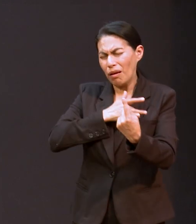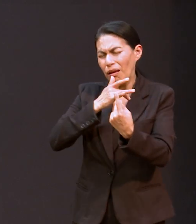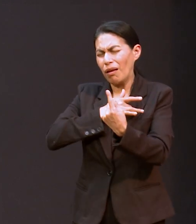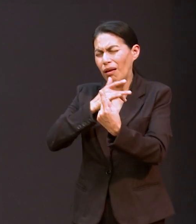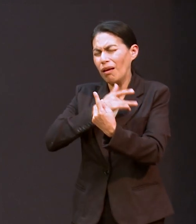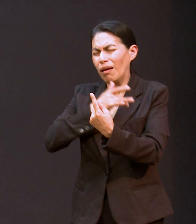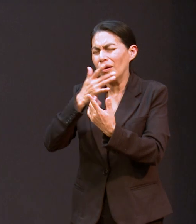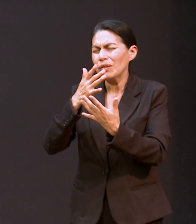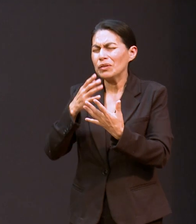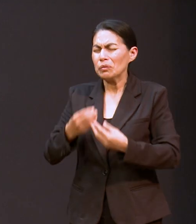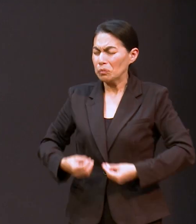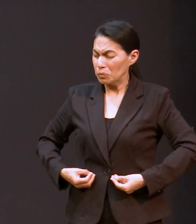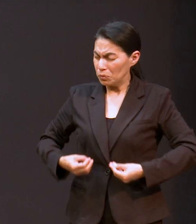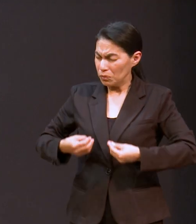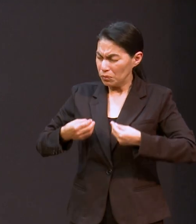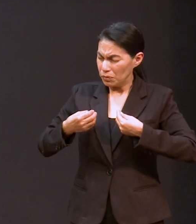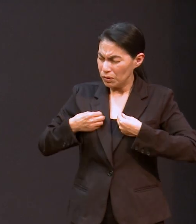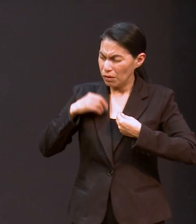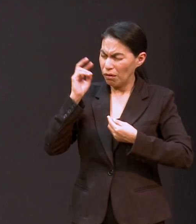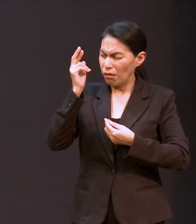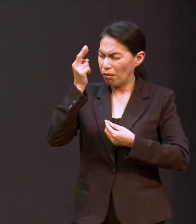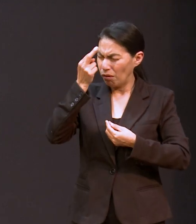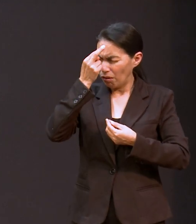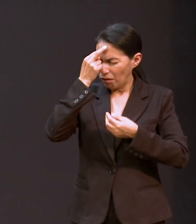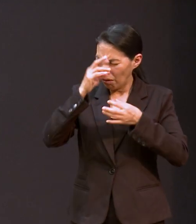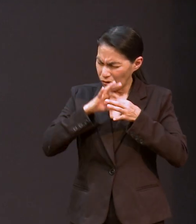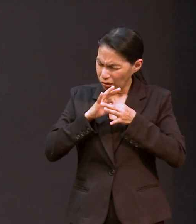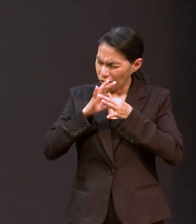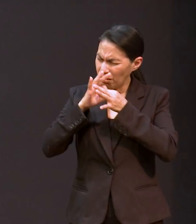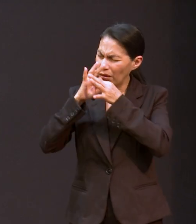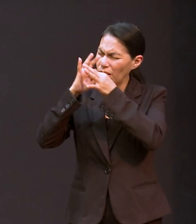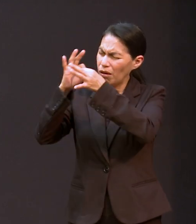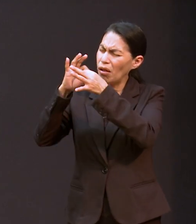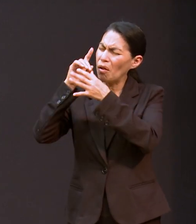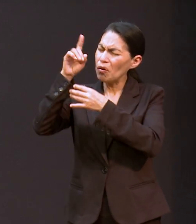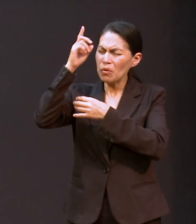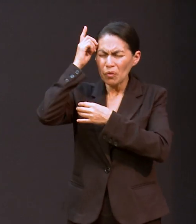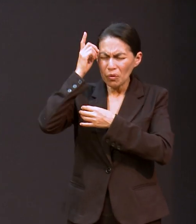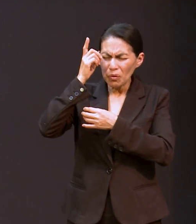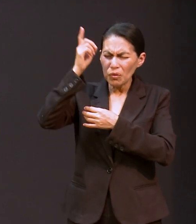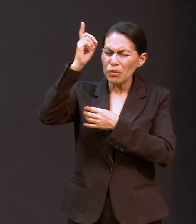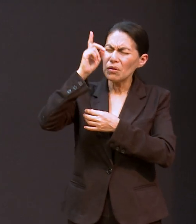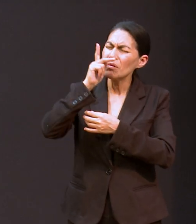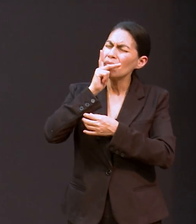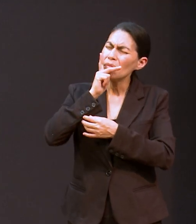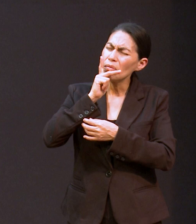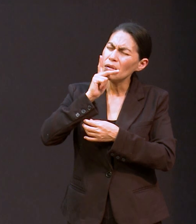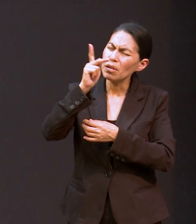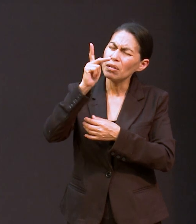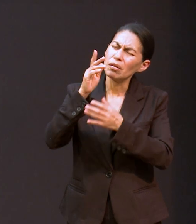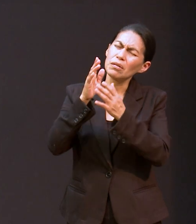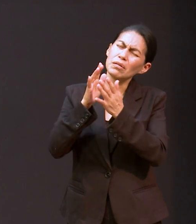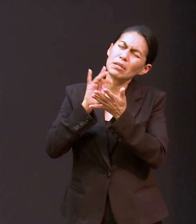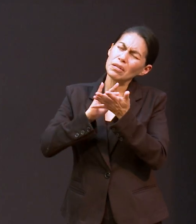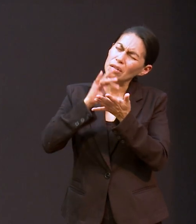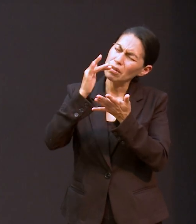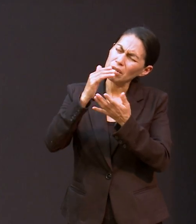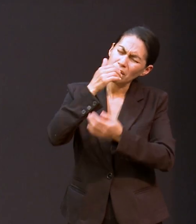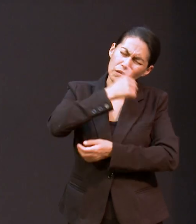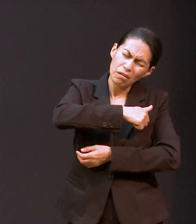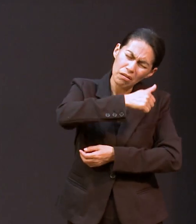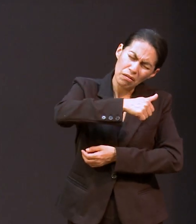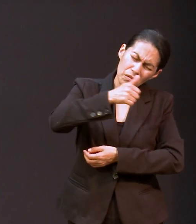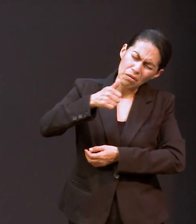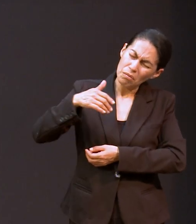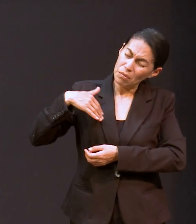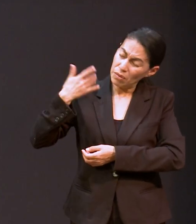entregarte su vida que puedan reconocer que tú eres tu Dios que tú eres su padre y